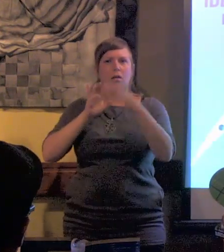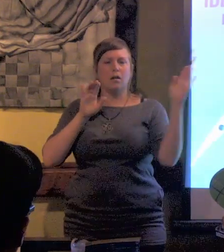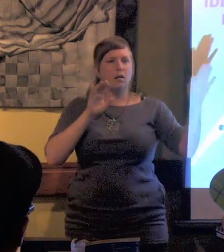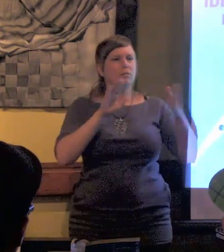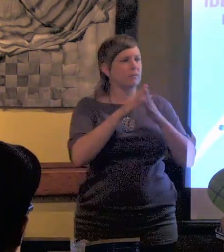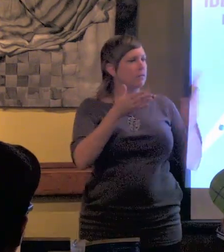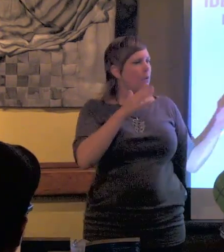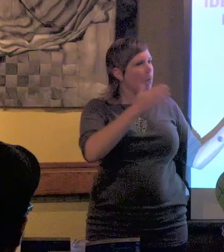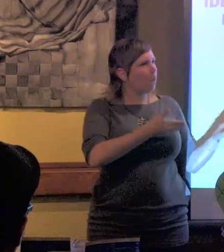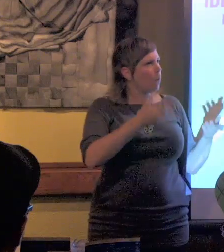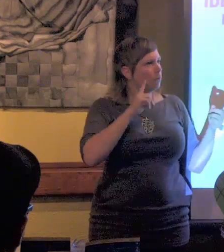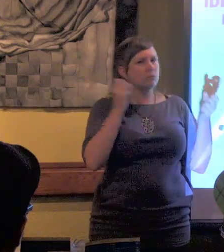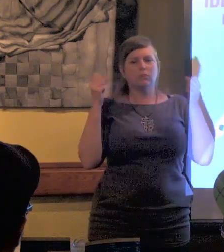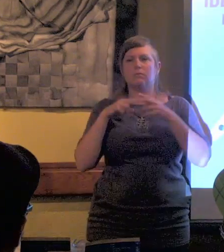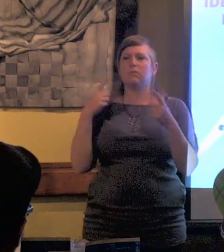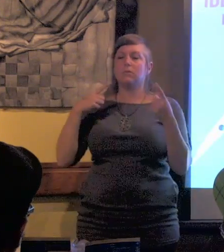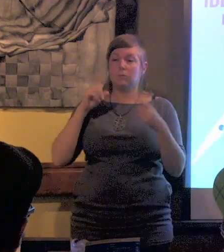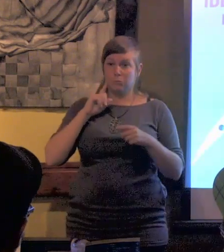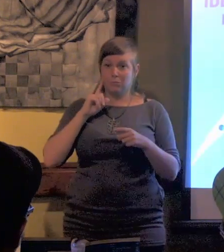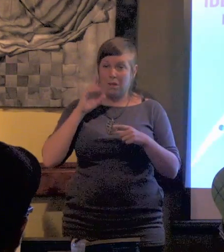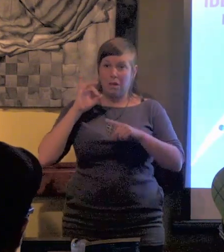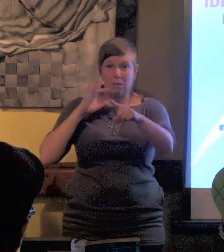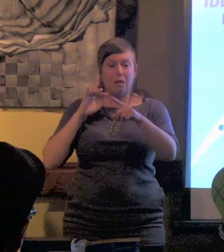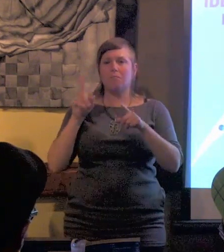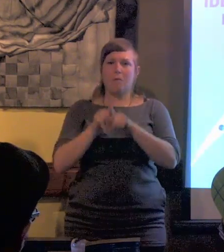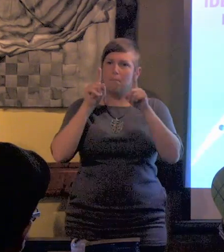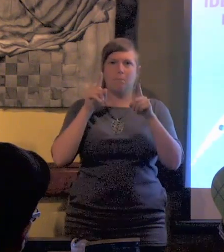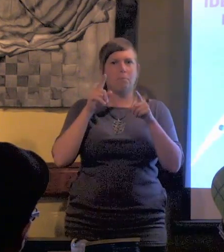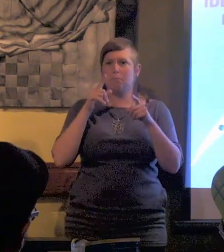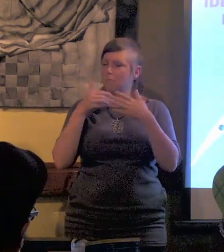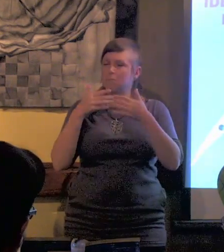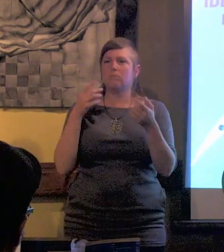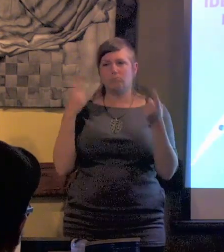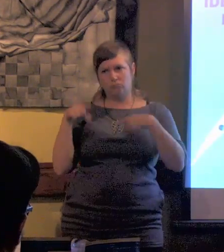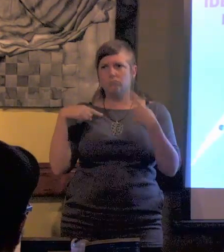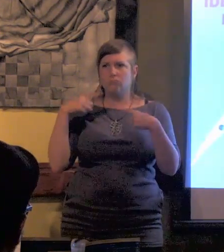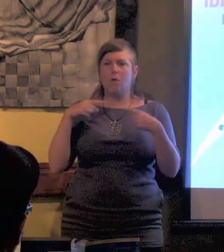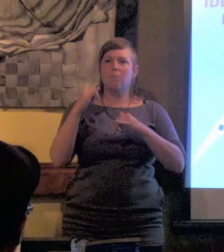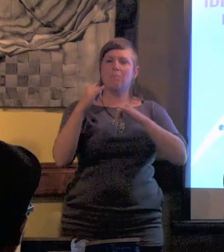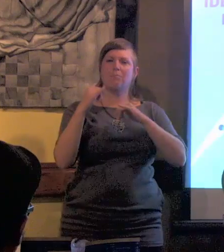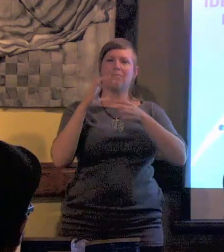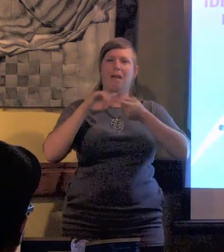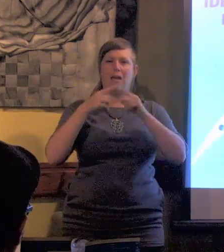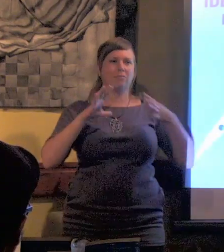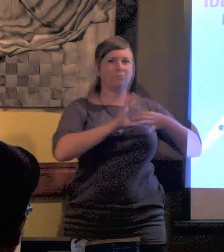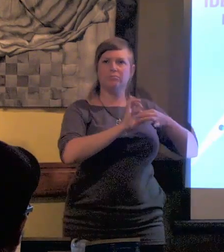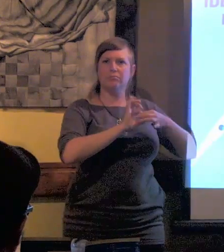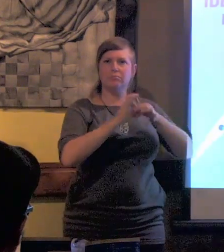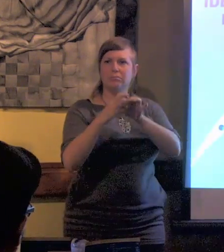là, il va dire, il va continuer à parler comme il faisait précédemment, mais là, s'il l'a